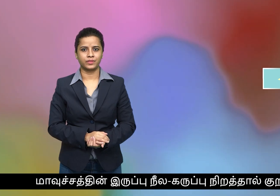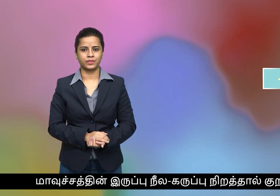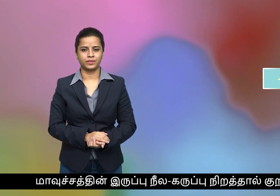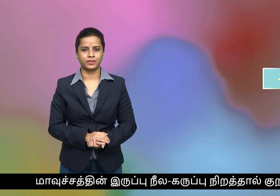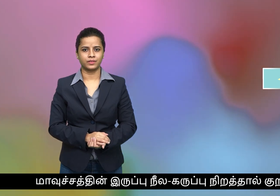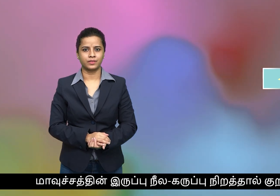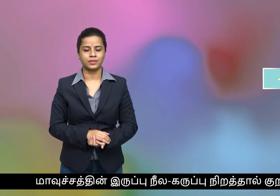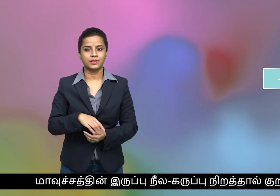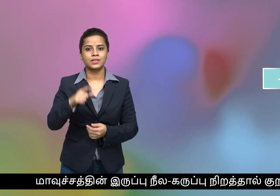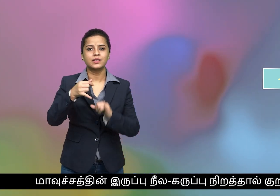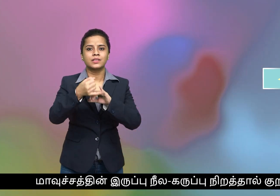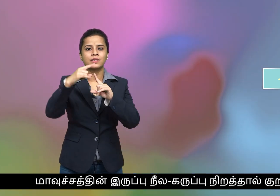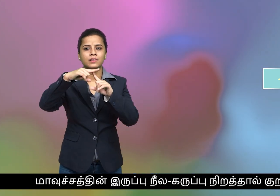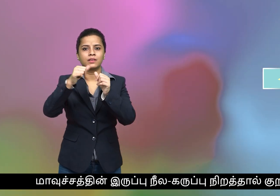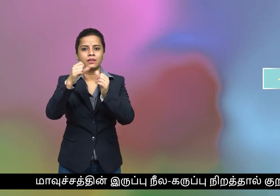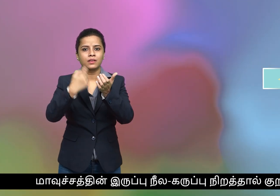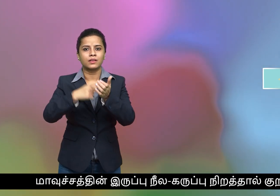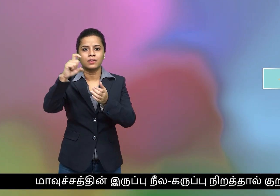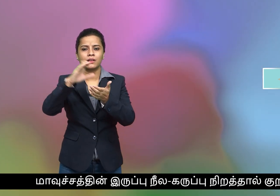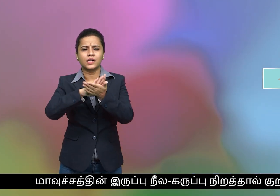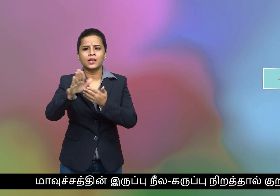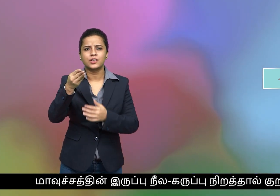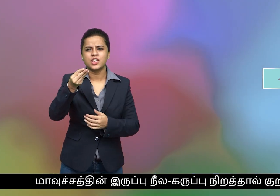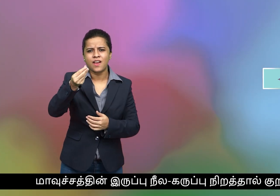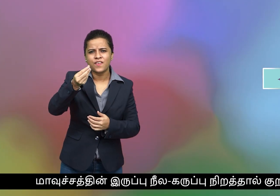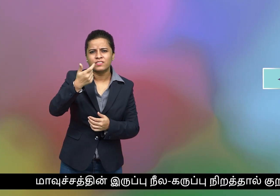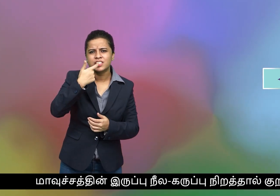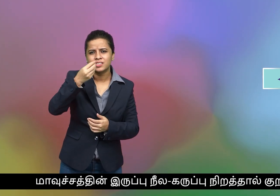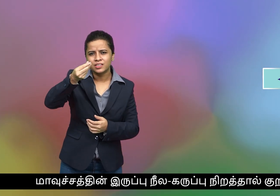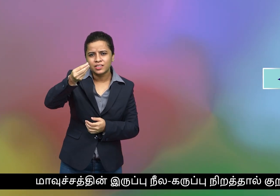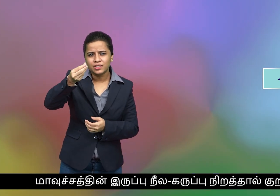மாவுச்சத்தின் இருப்பு நீல கருப்பு நிறத்தால் குறிக்கப்படும்.